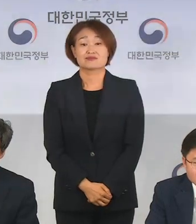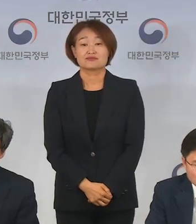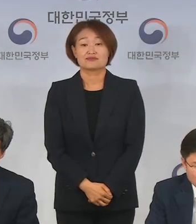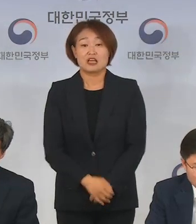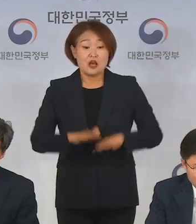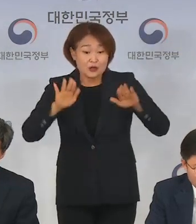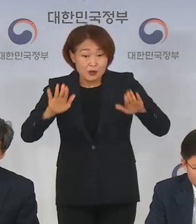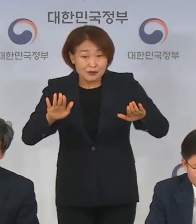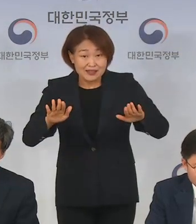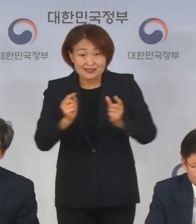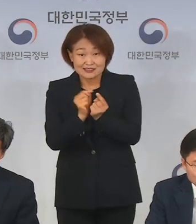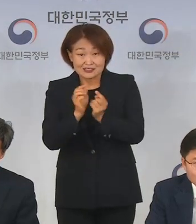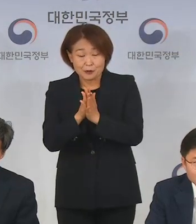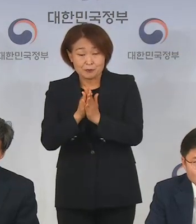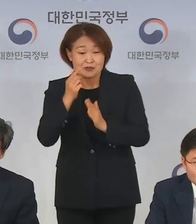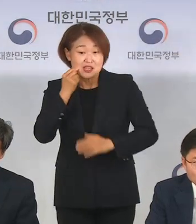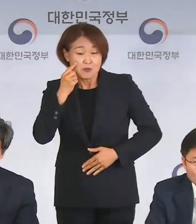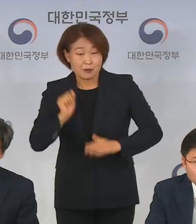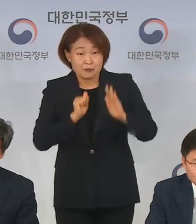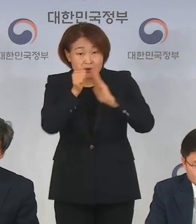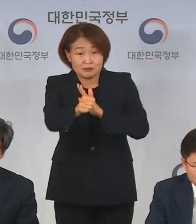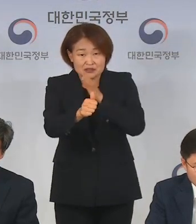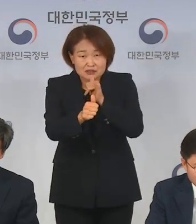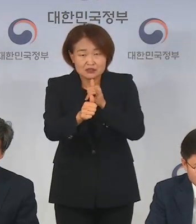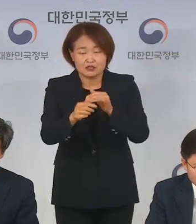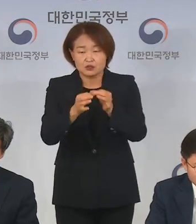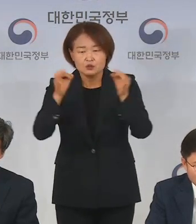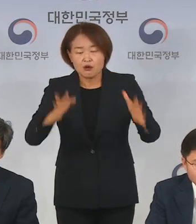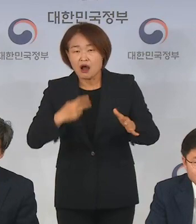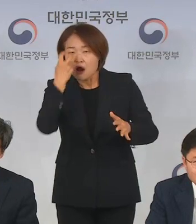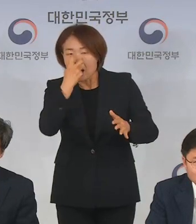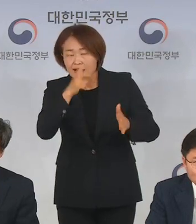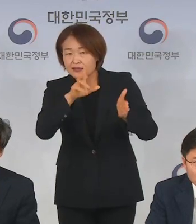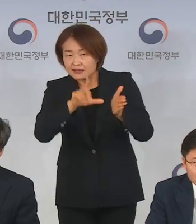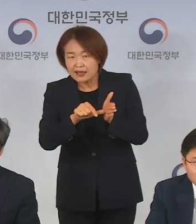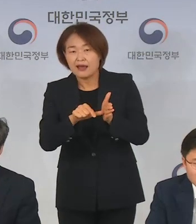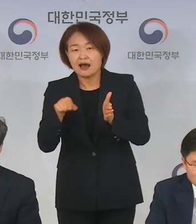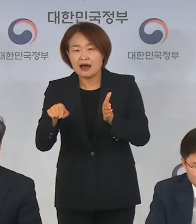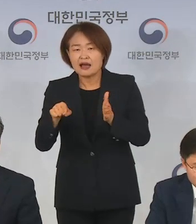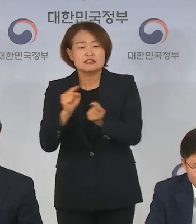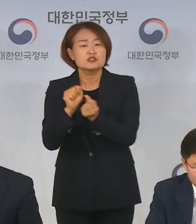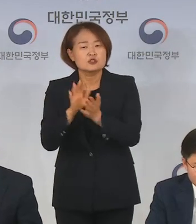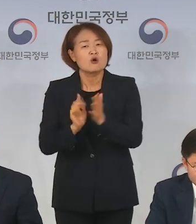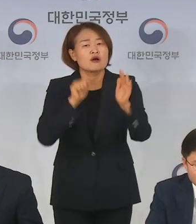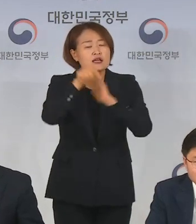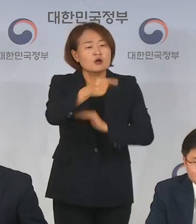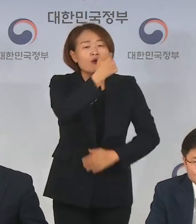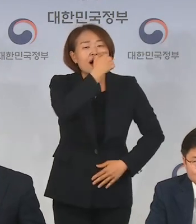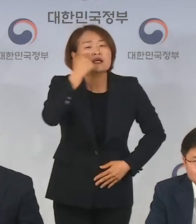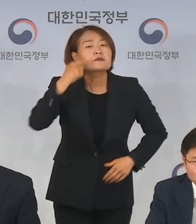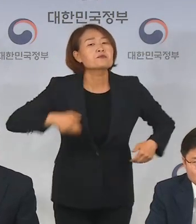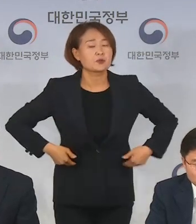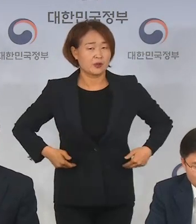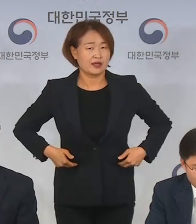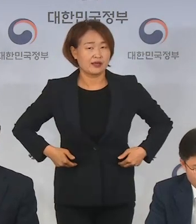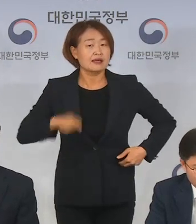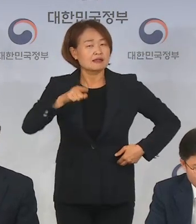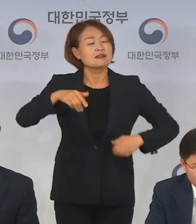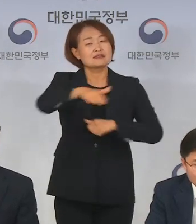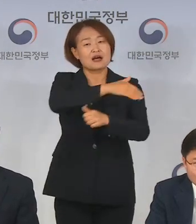이번 시찰을 통해 그동안 검토 과정에서 나타난 현장에서 확인해야 할 사항들을